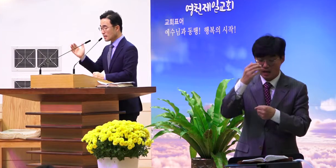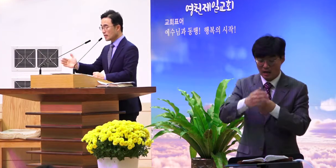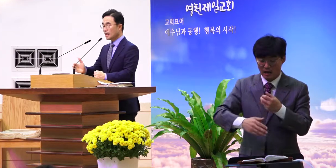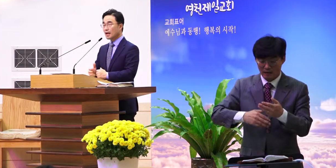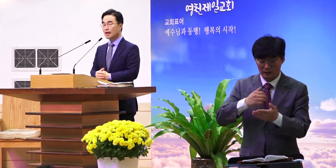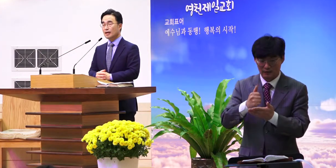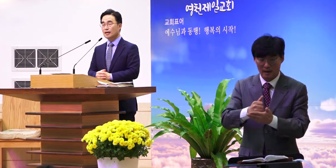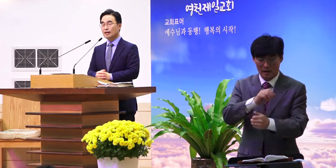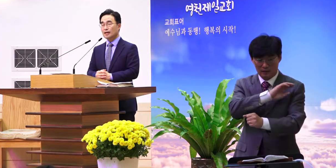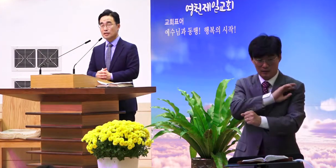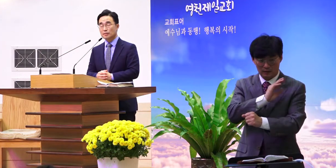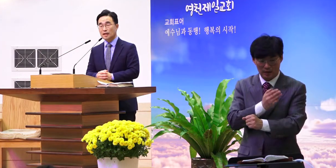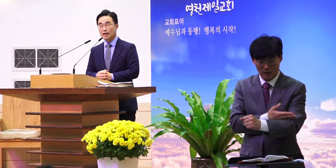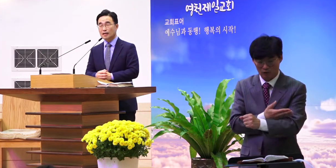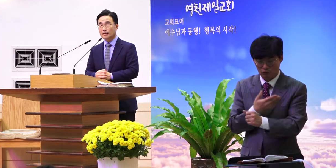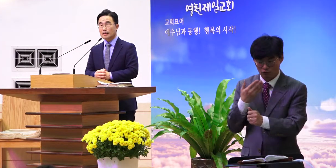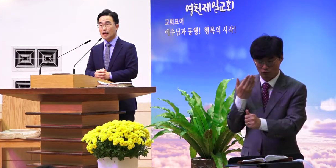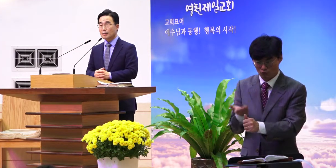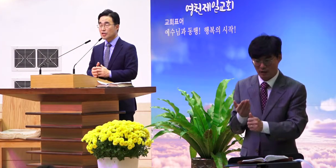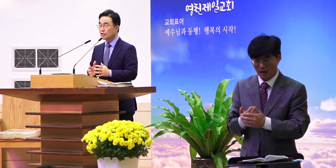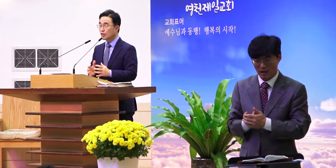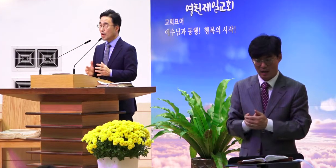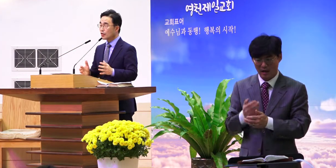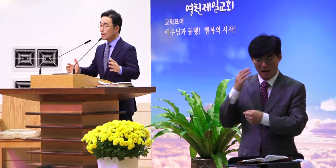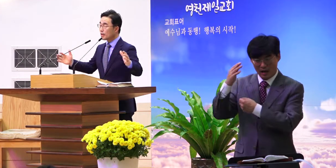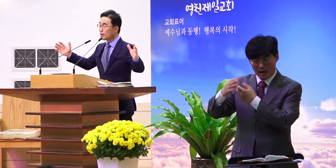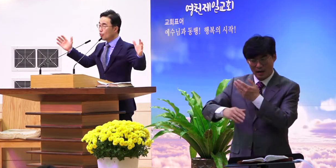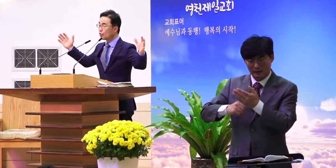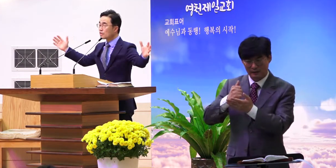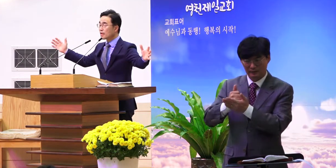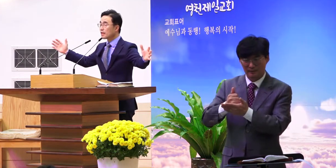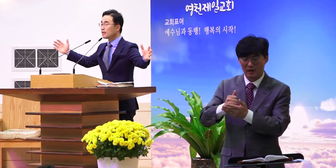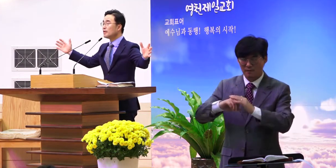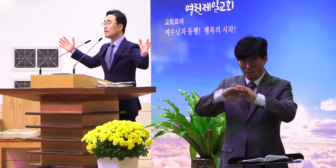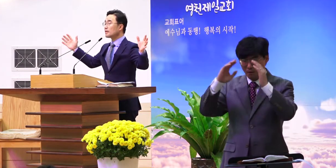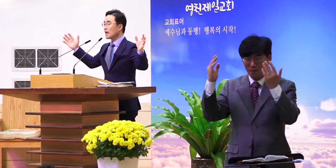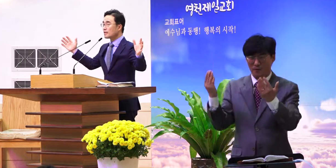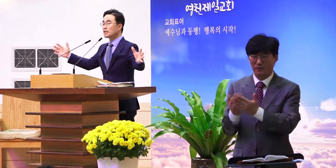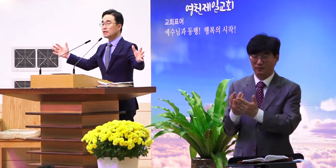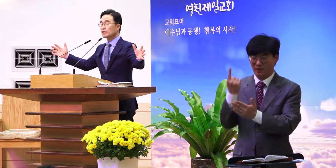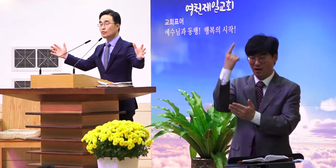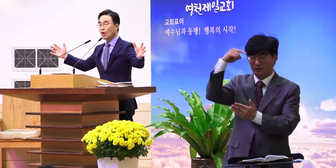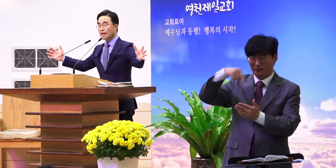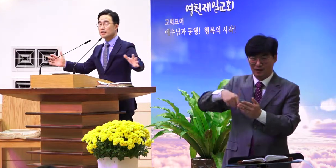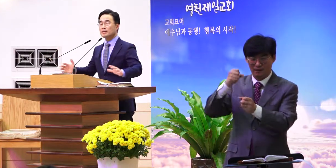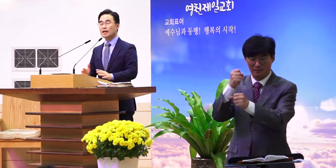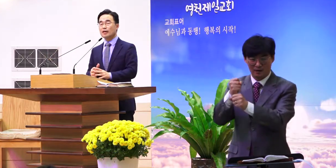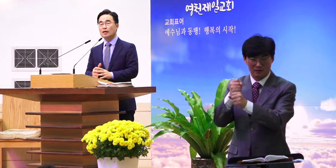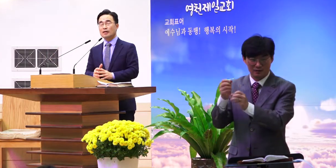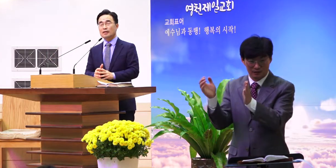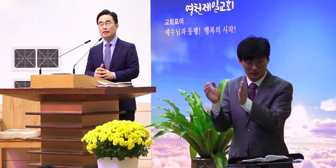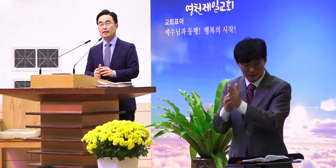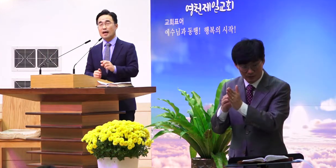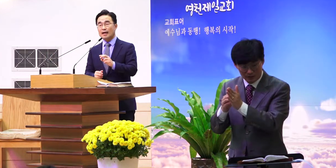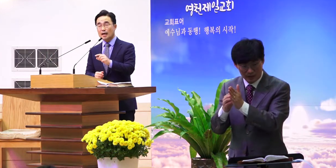정복하고 다스리라 하셨습니다. 하나님이 진정한 왕이고 하나님이 모든 세계를 다스리시는